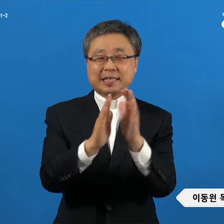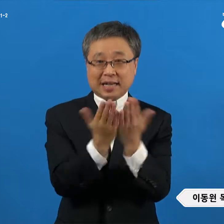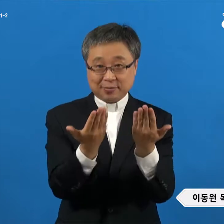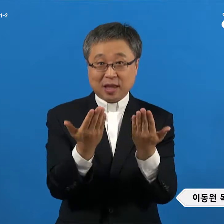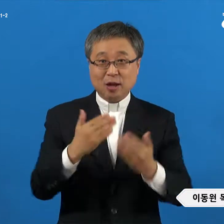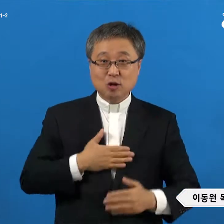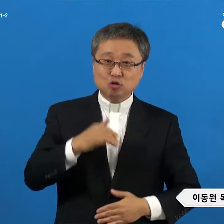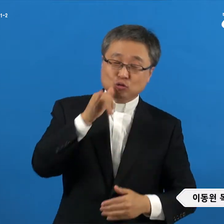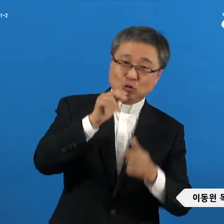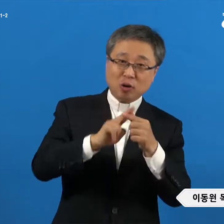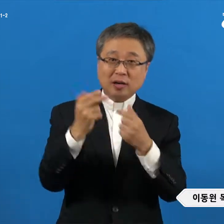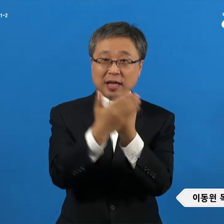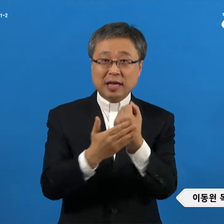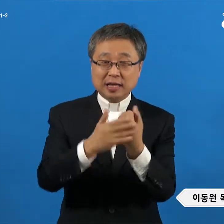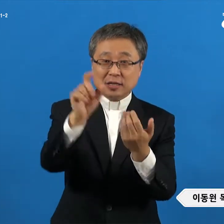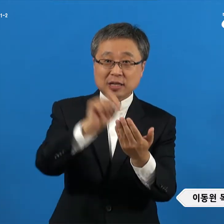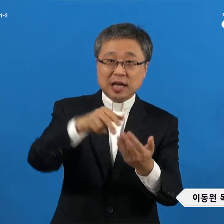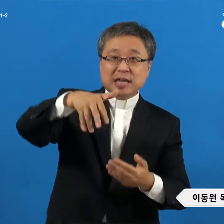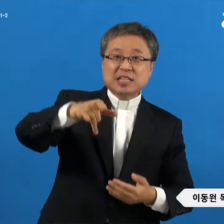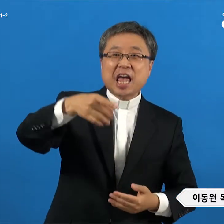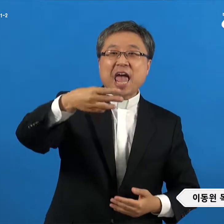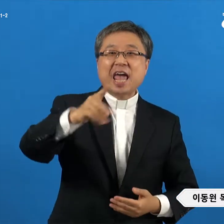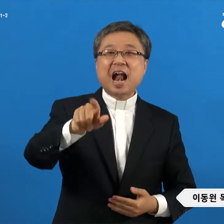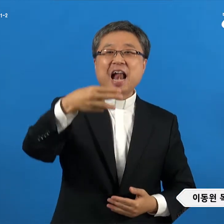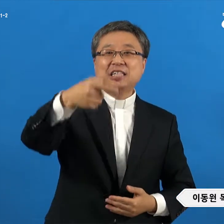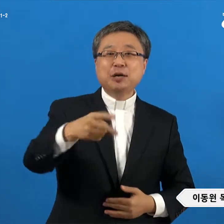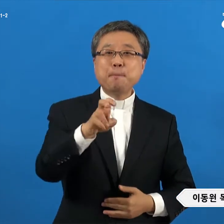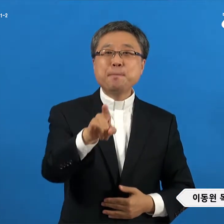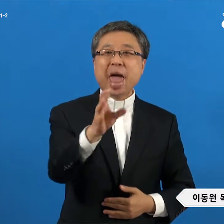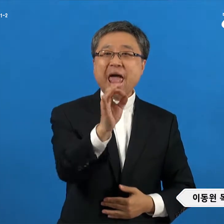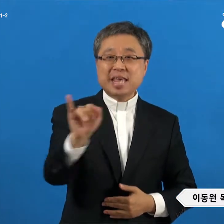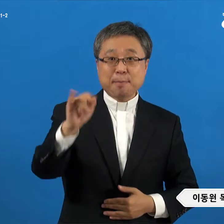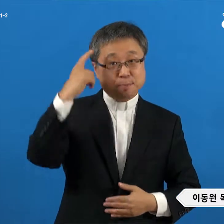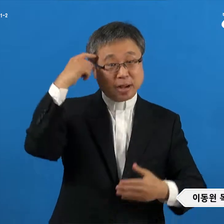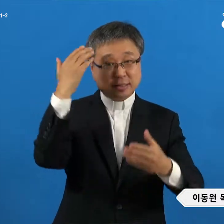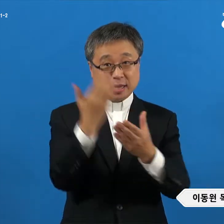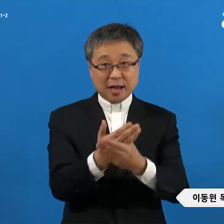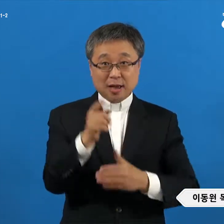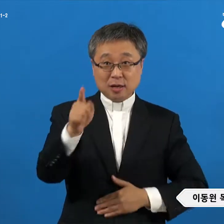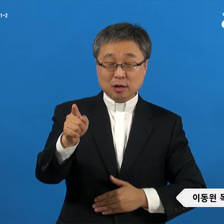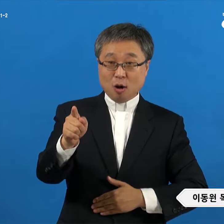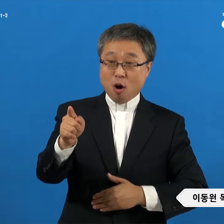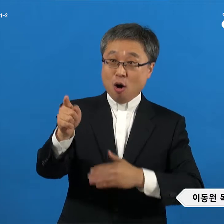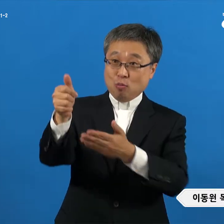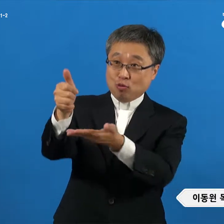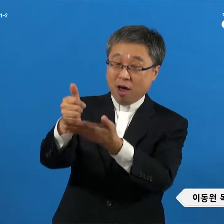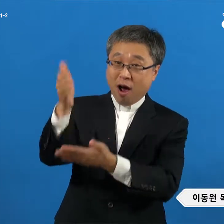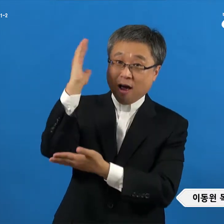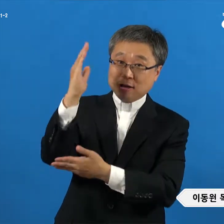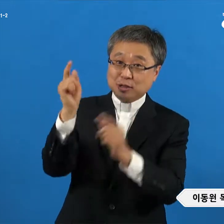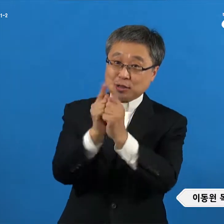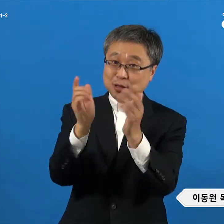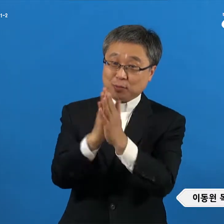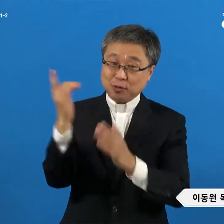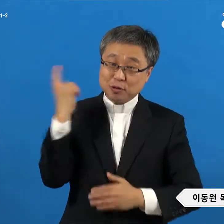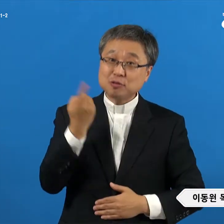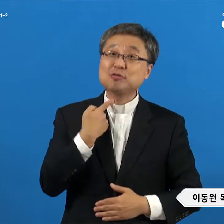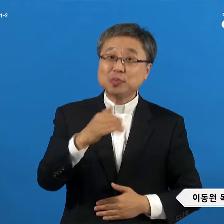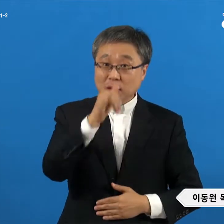은혜. 이 책의 저자는 제럴드 메이 박사라는 분인데 제가 그분의 강의를 직접 들은 일이 있습니다. 근데 그분이 강의하면서 이런 얘기를 했던 것을